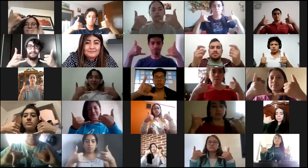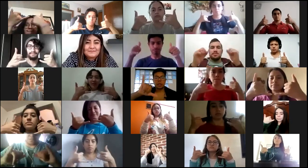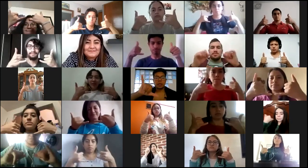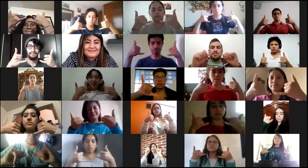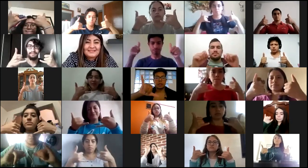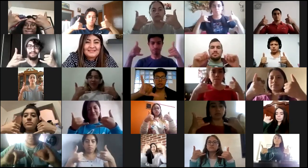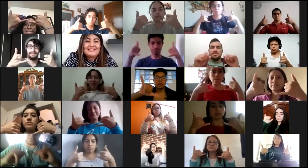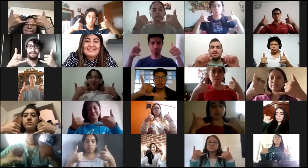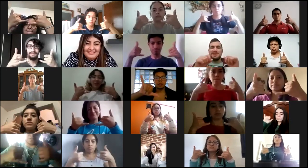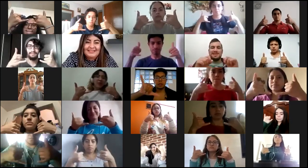Y Z.